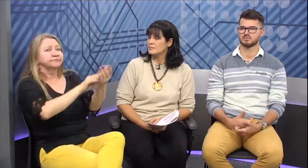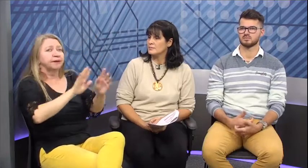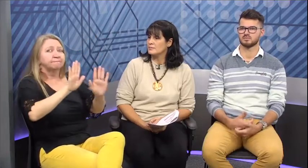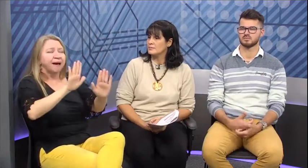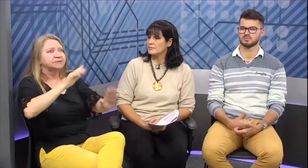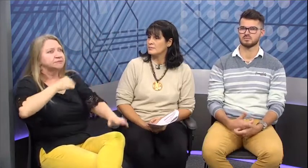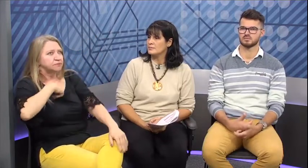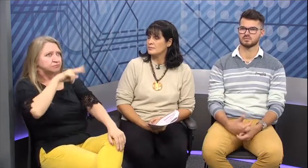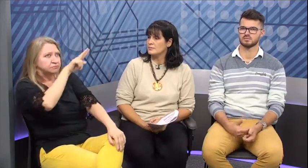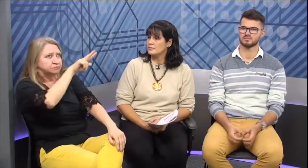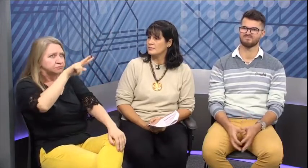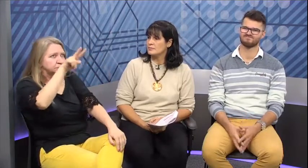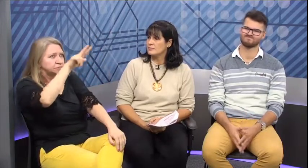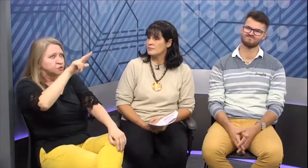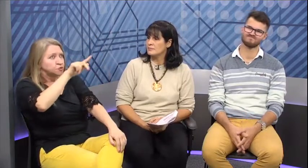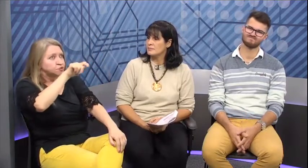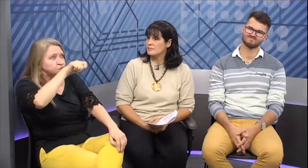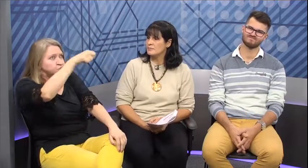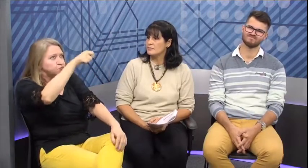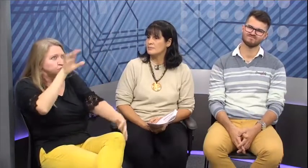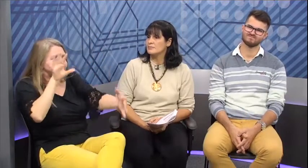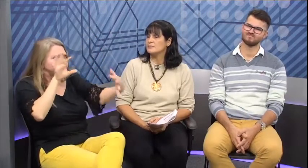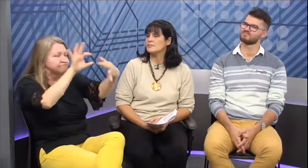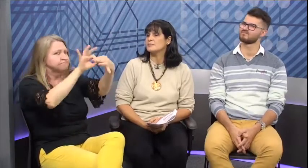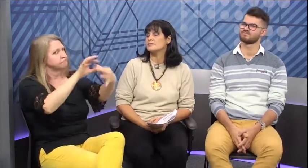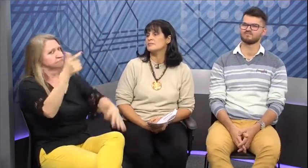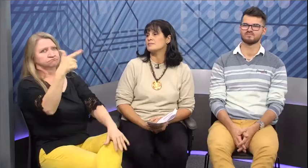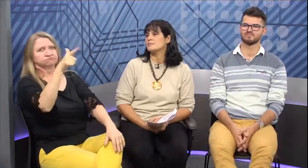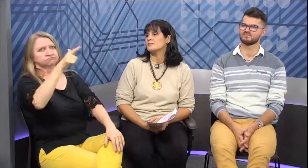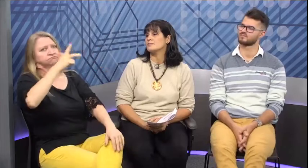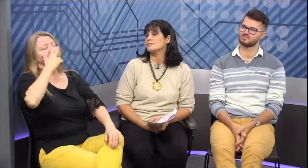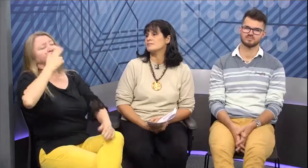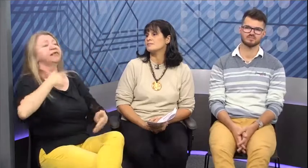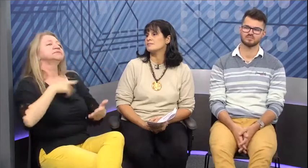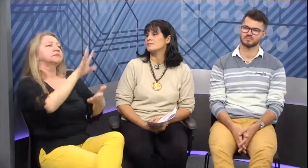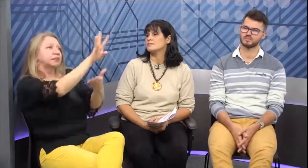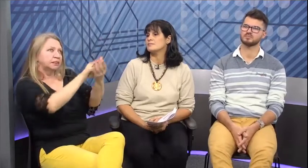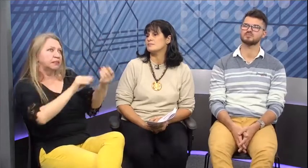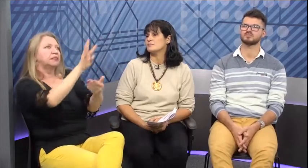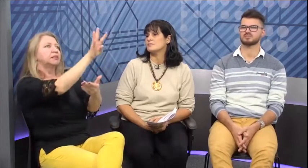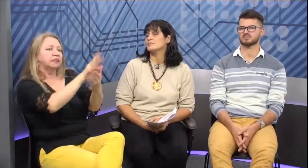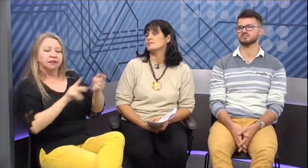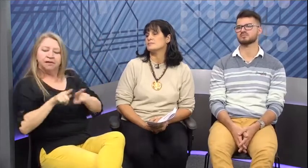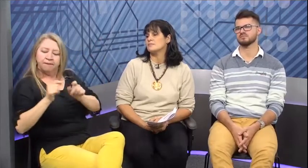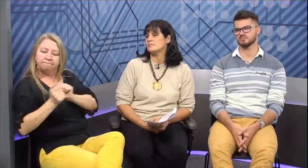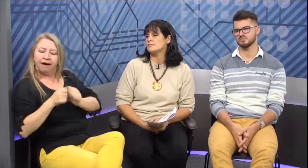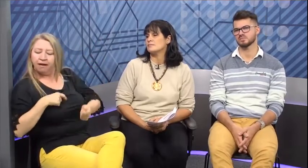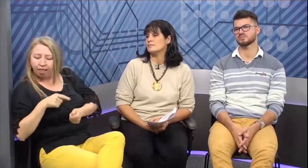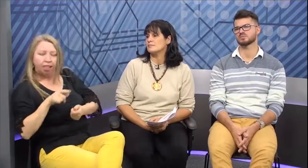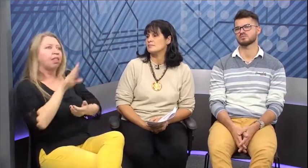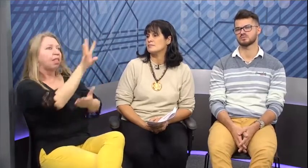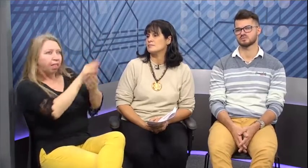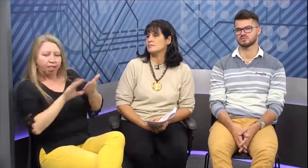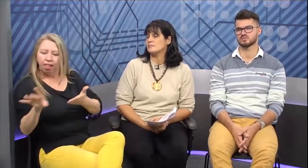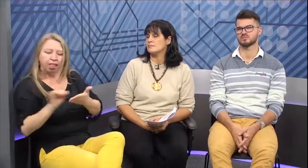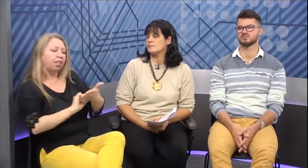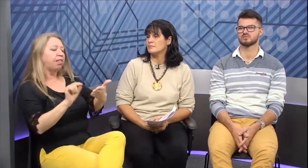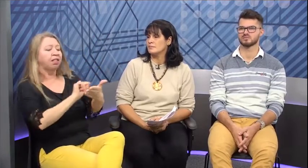inclusão, eu era bastante copista. Mas o meu olhar não era para buscar sentido daquilo que eu registrava.